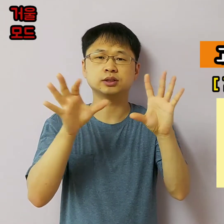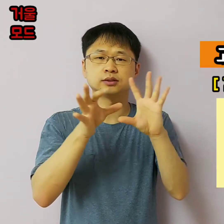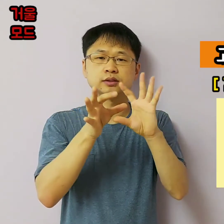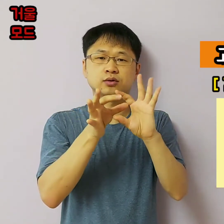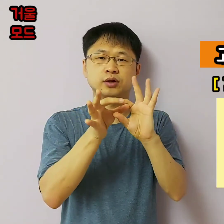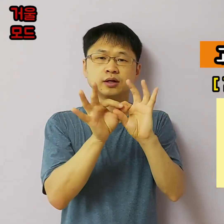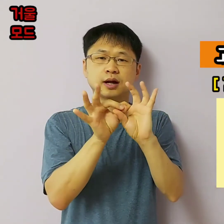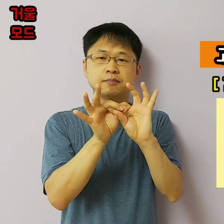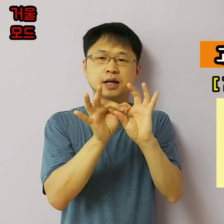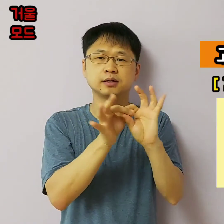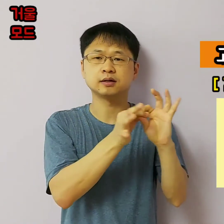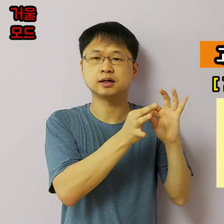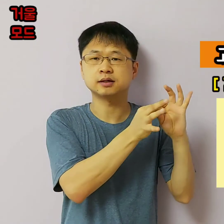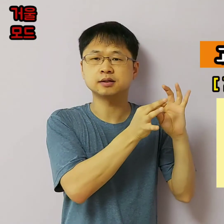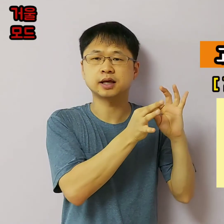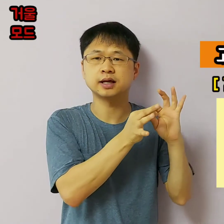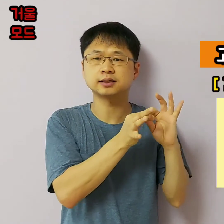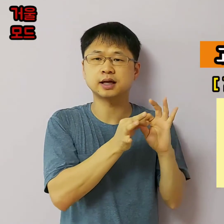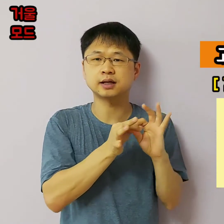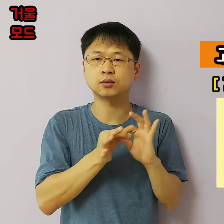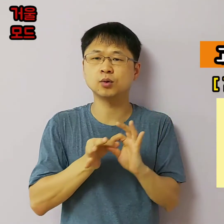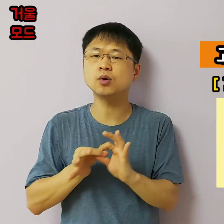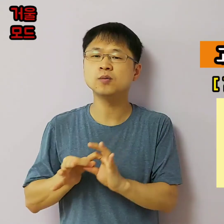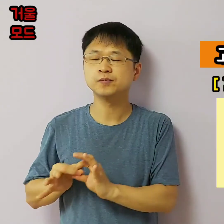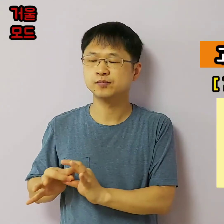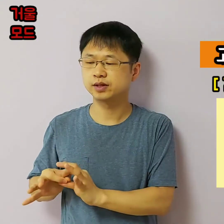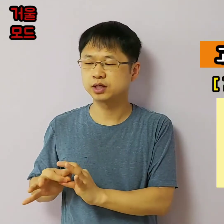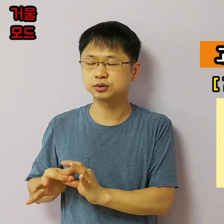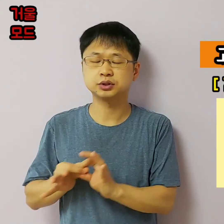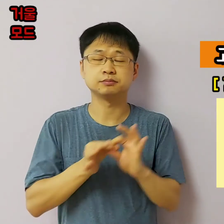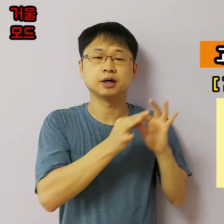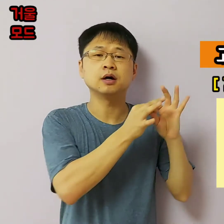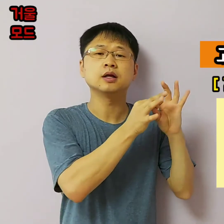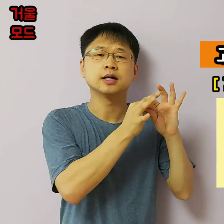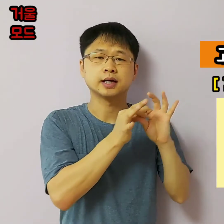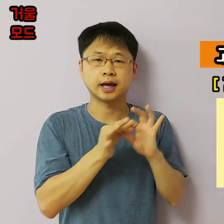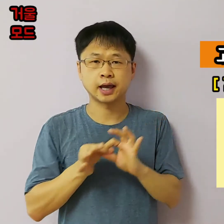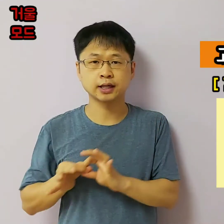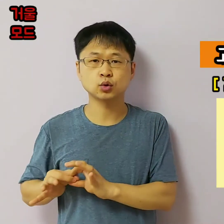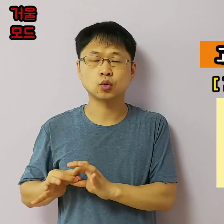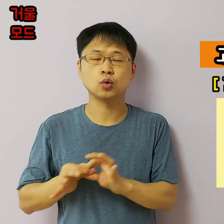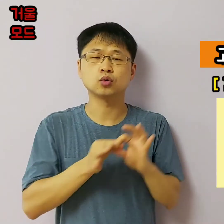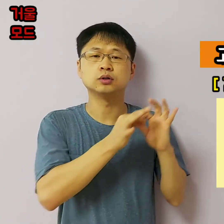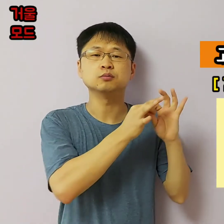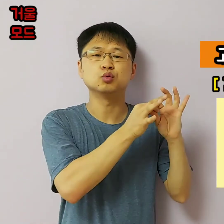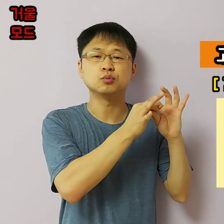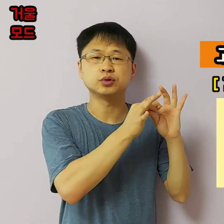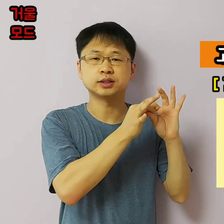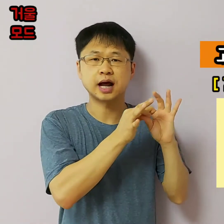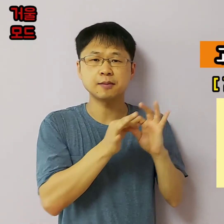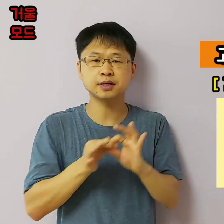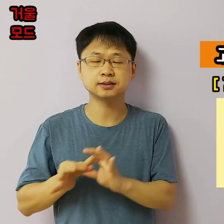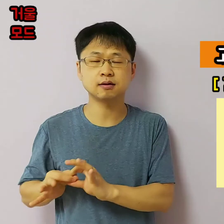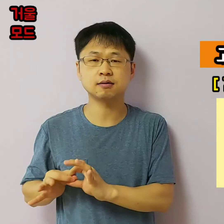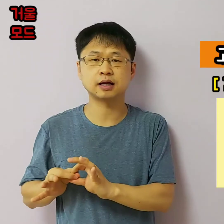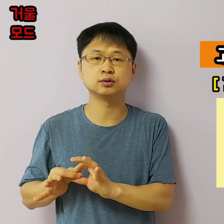고리지어서 서로 연결합니다. 연결해서 대각선 아래로 내려주시면 계속 혹은 무엇을 하면서 라는